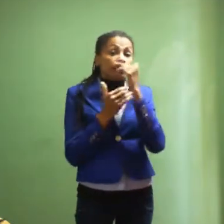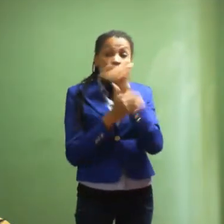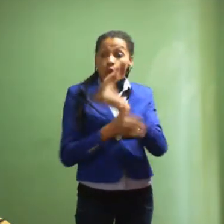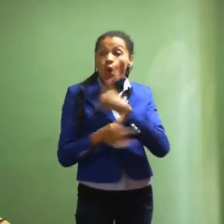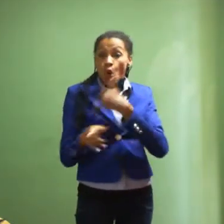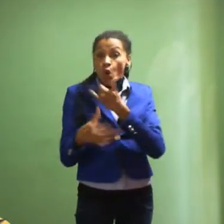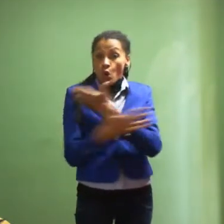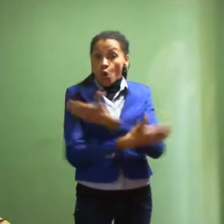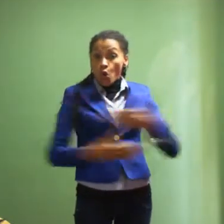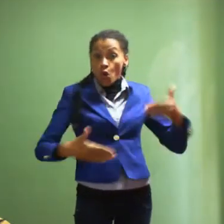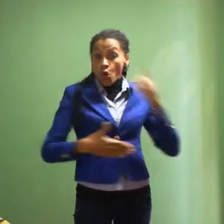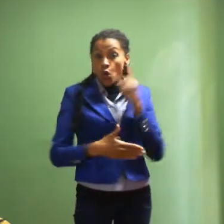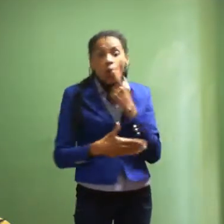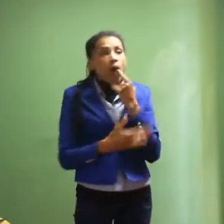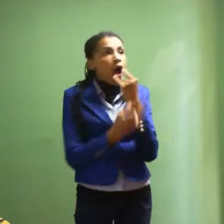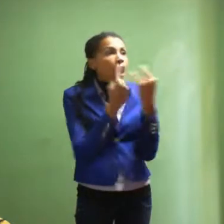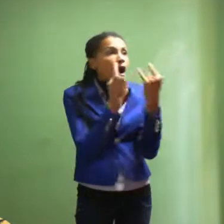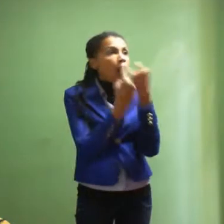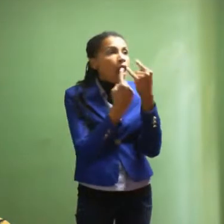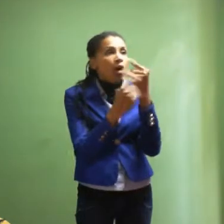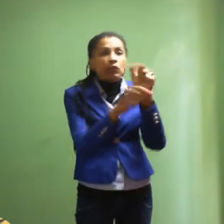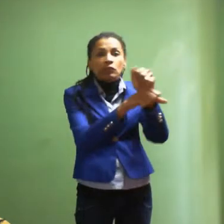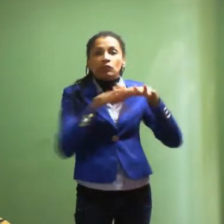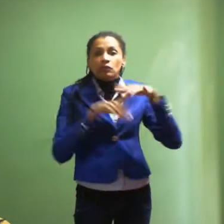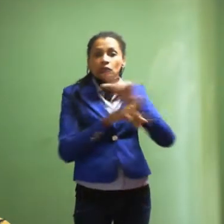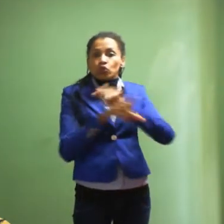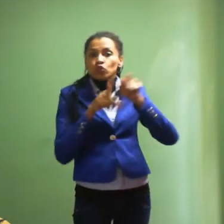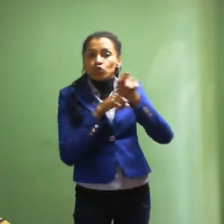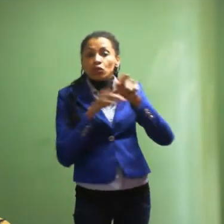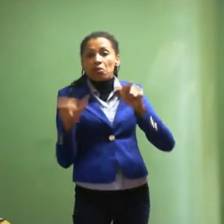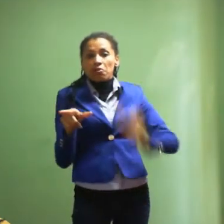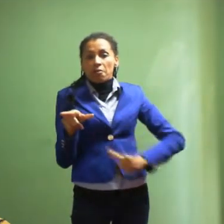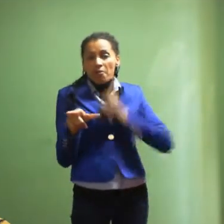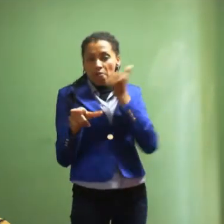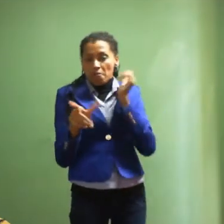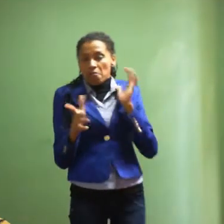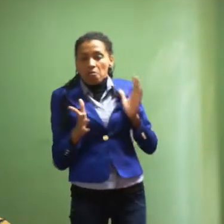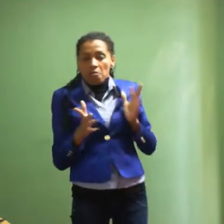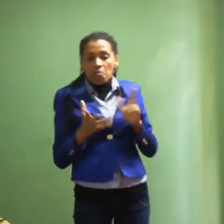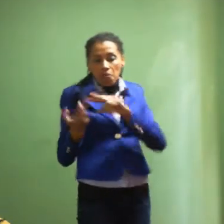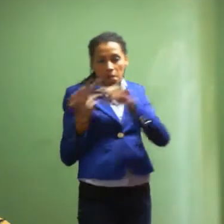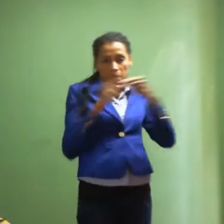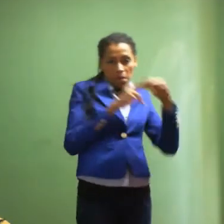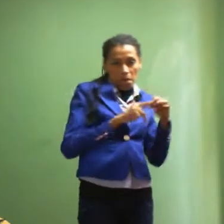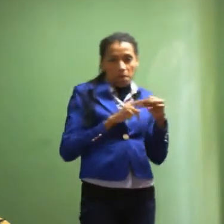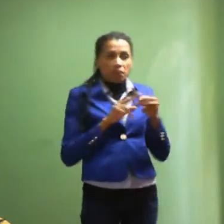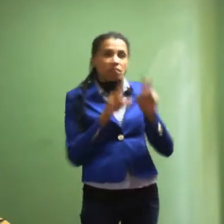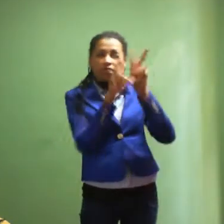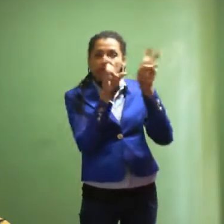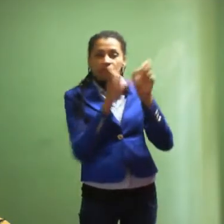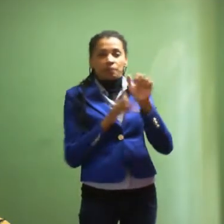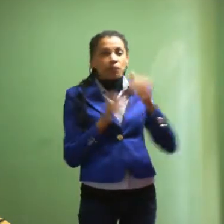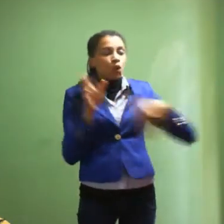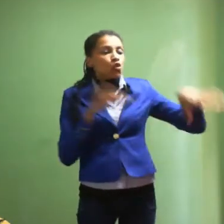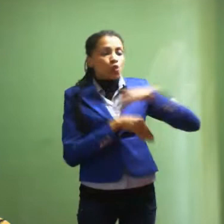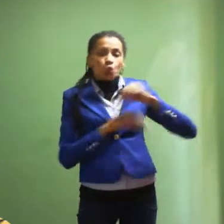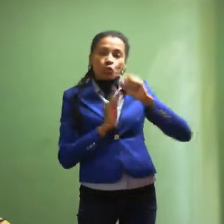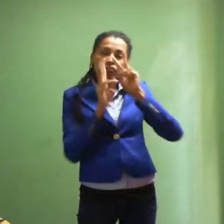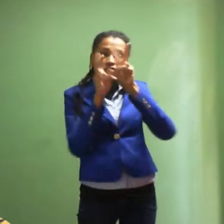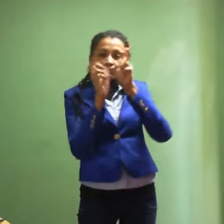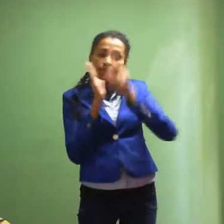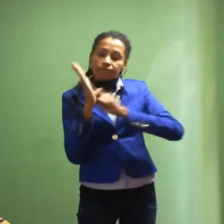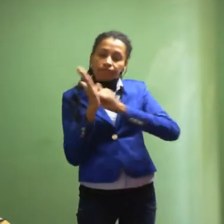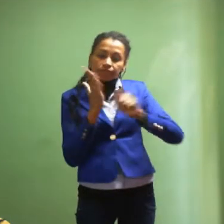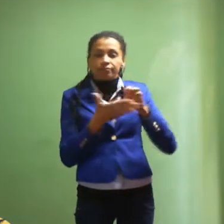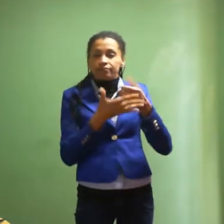sordos también está entrando con fuerza, entonces también puede ser un buen espacio para aprovecharlo, para afianzar todo el proceso de lectura